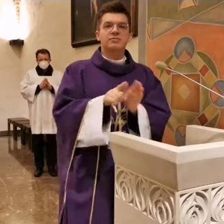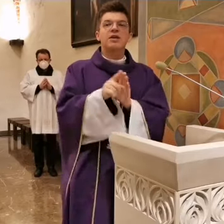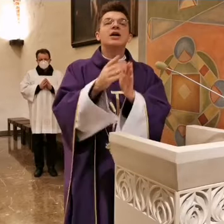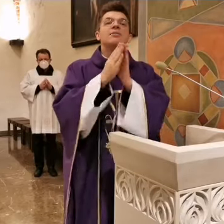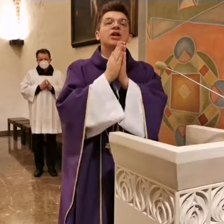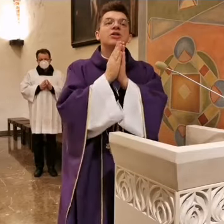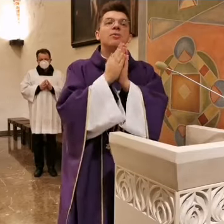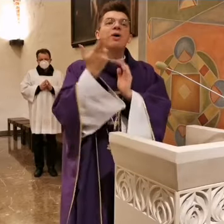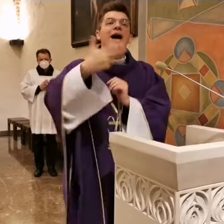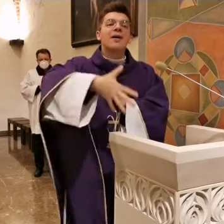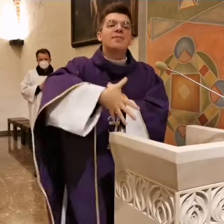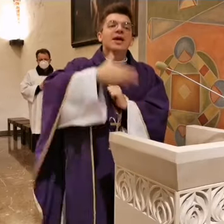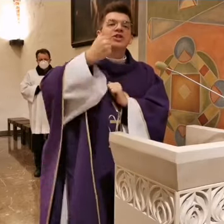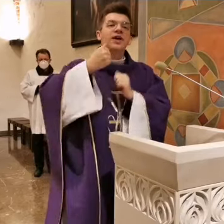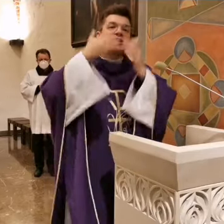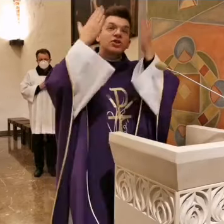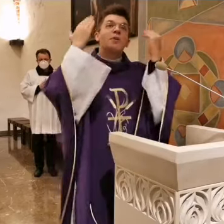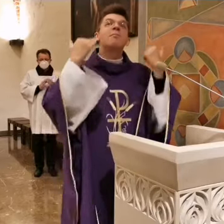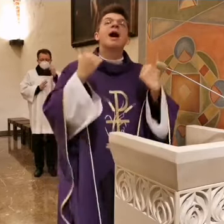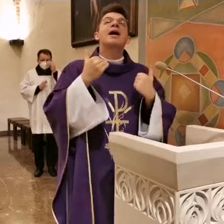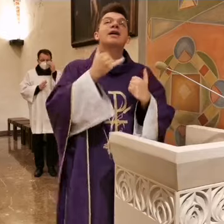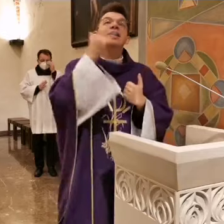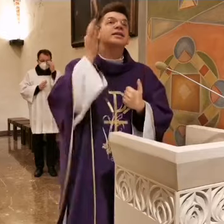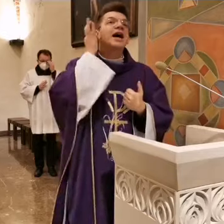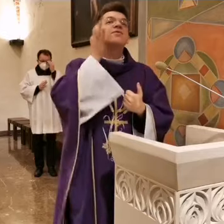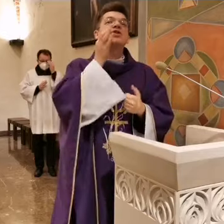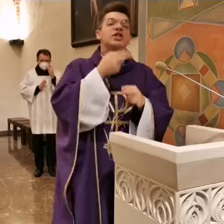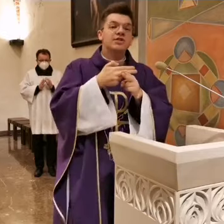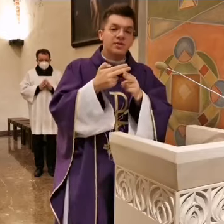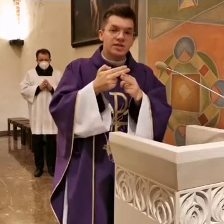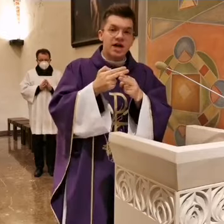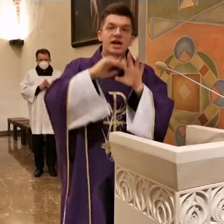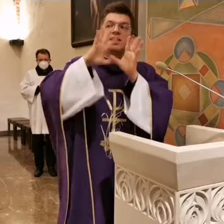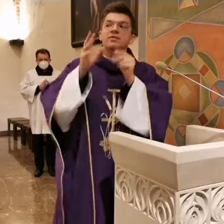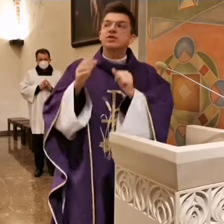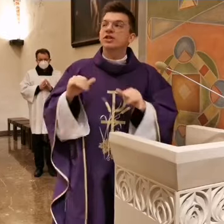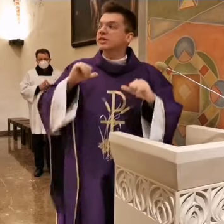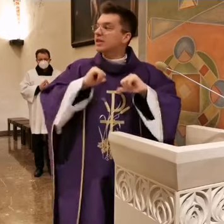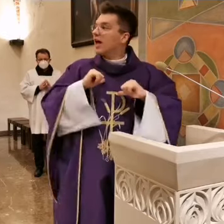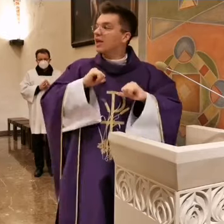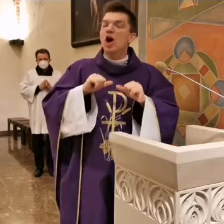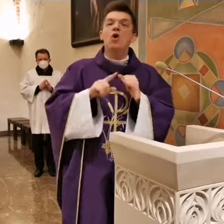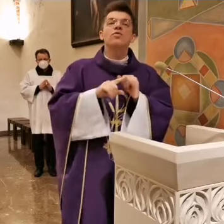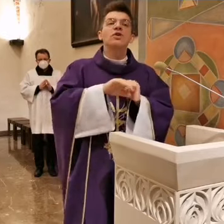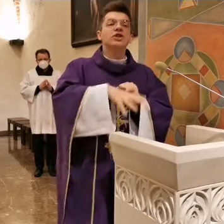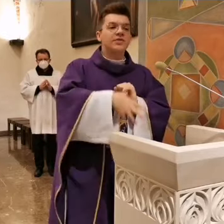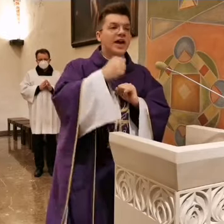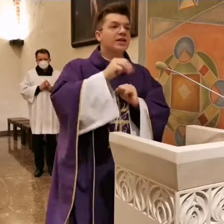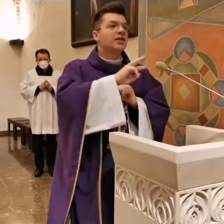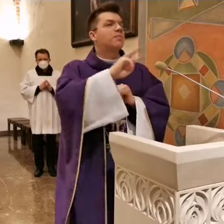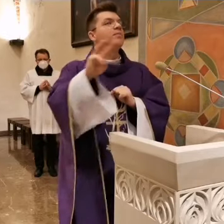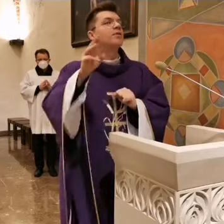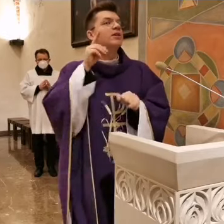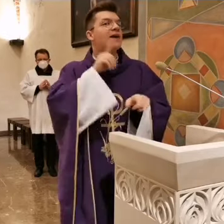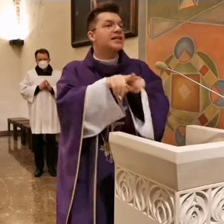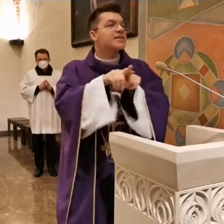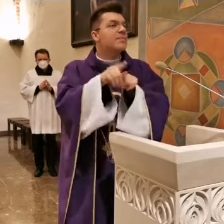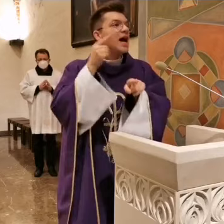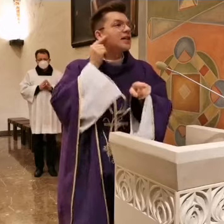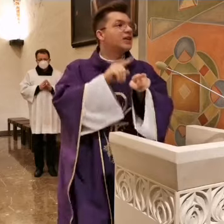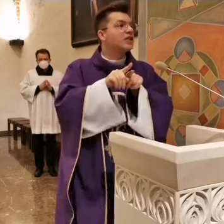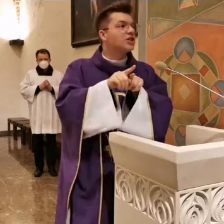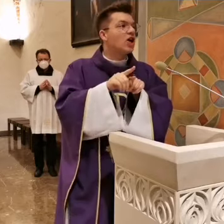wina. Przeto błagam Najświętszą Maryję Zawsze Dziewicę, wszystkich aniołów i świętych i